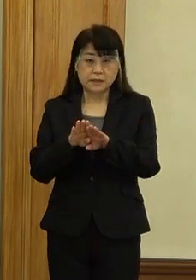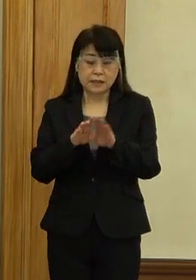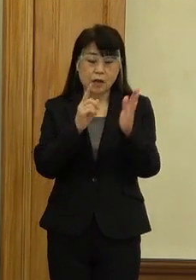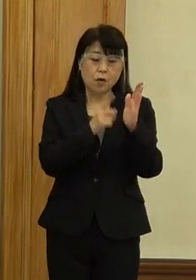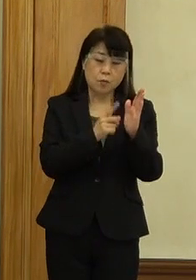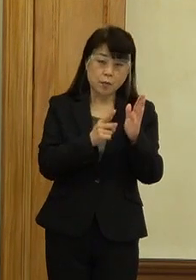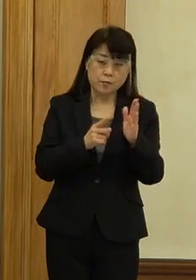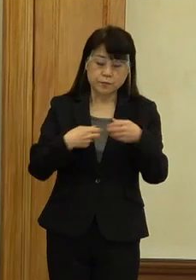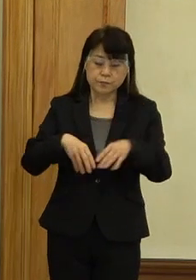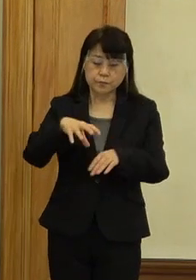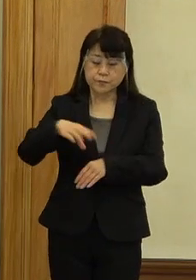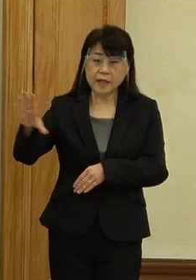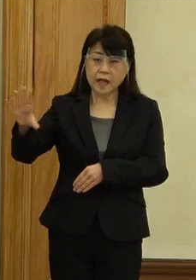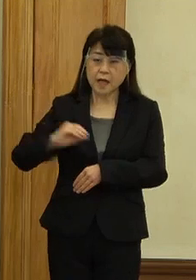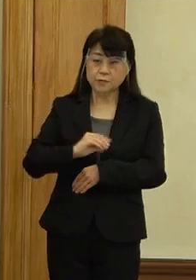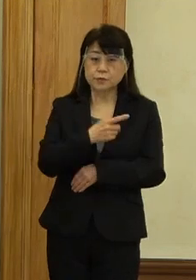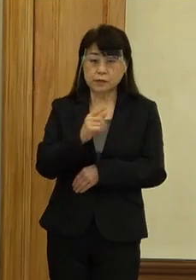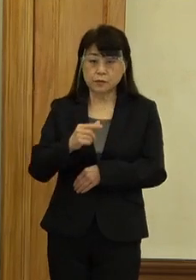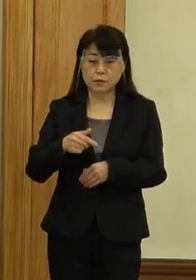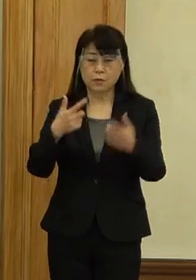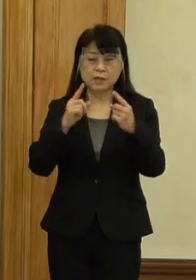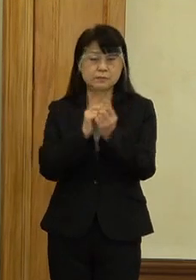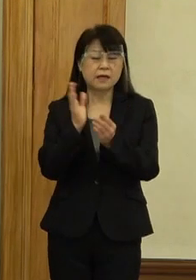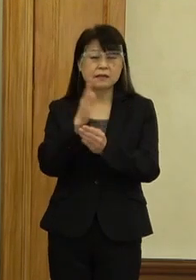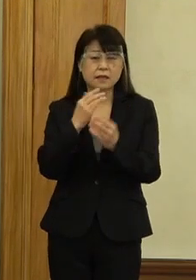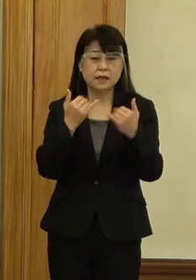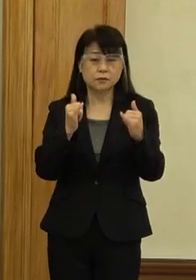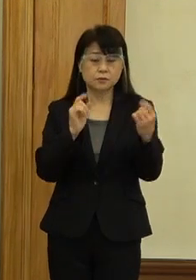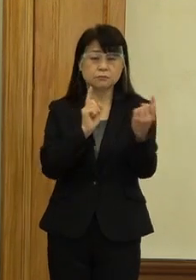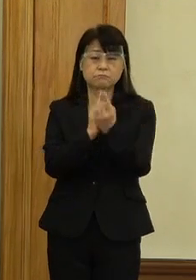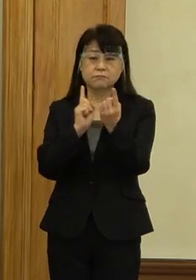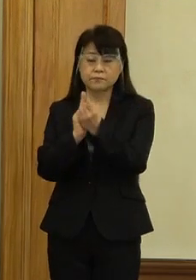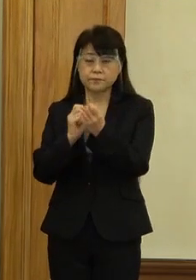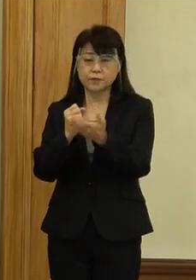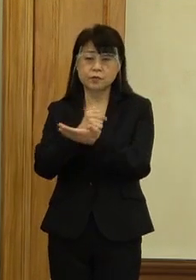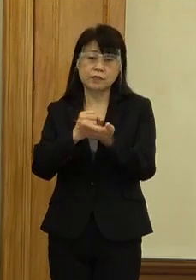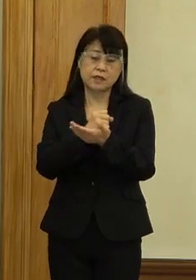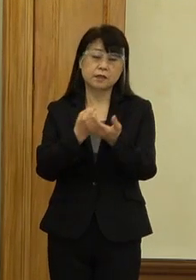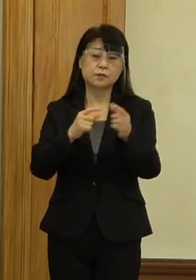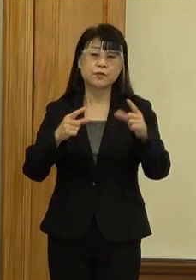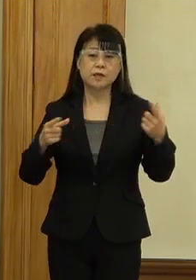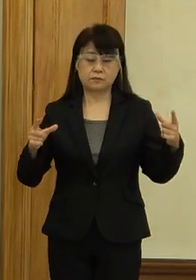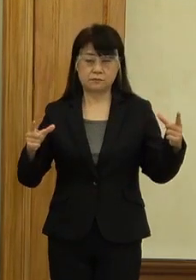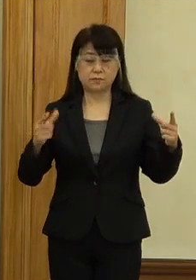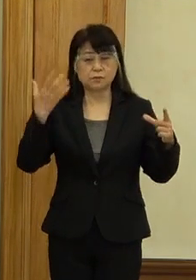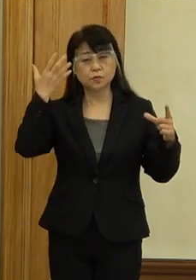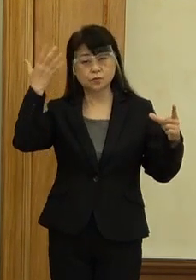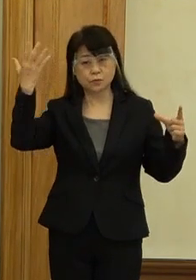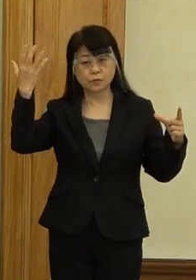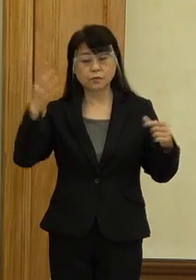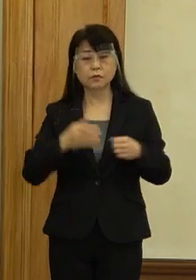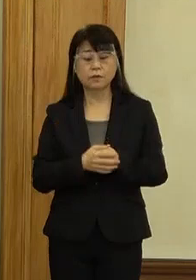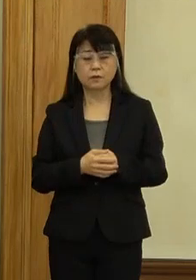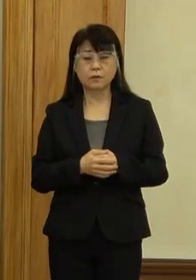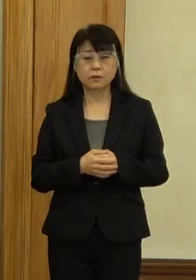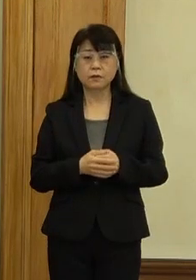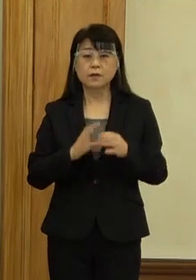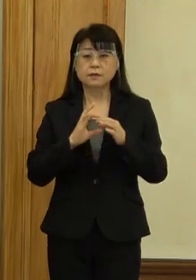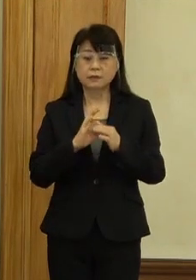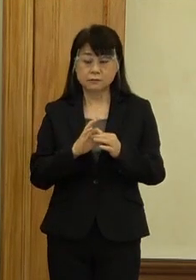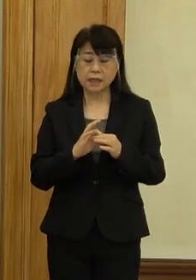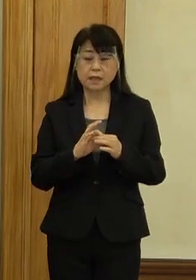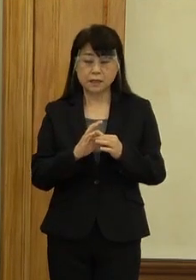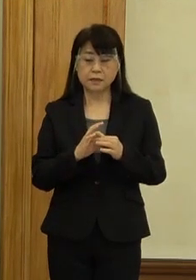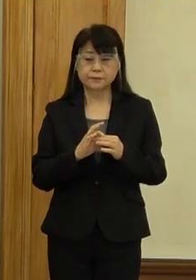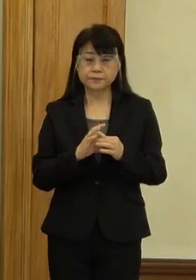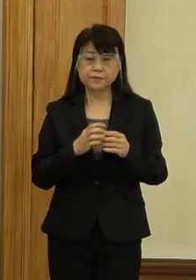や帰省などで普段会わない方との接触機会が増加していくことも予想されます。このような状況でできること